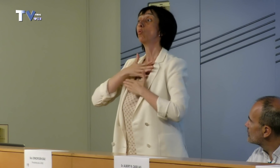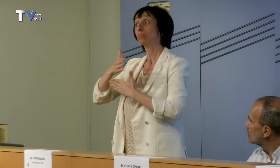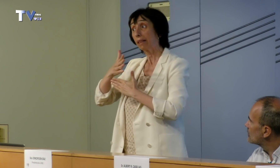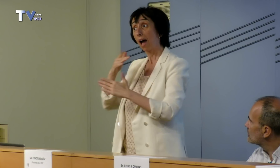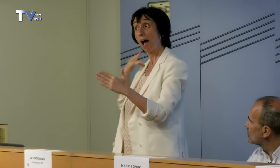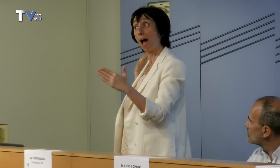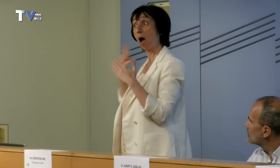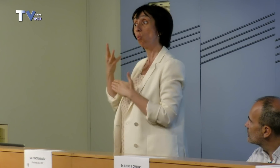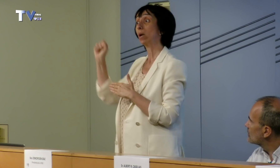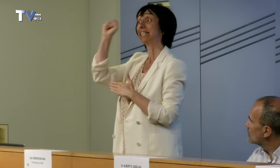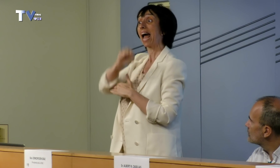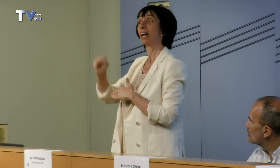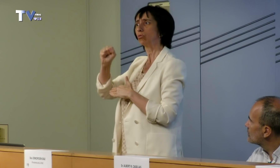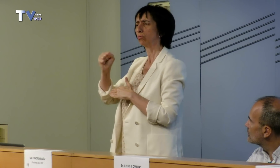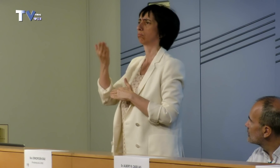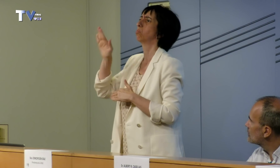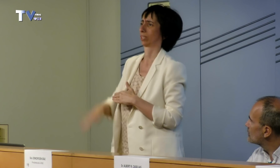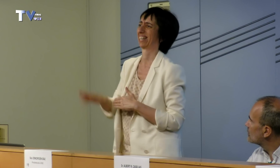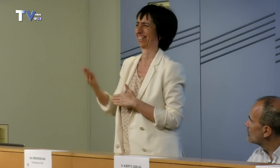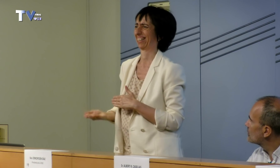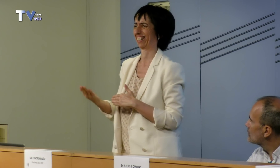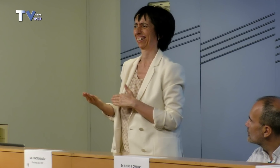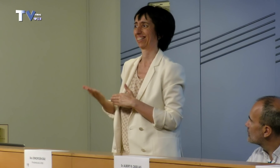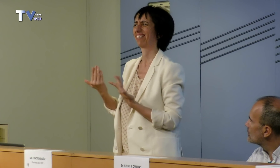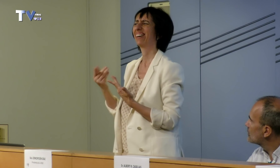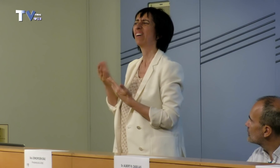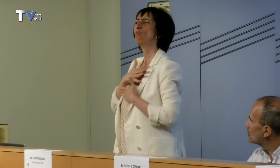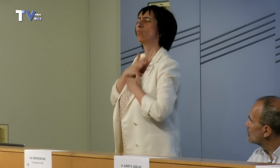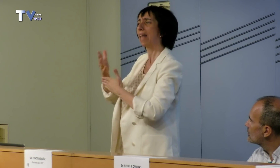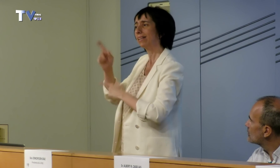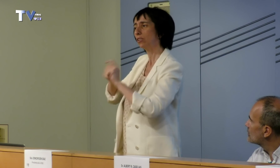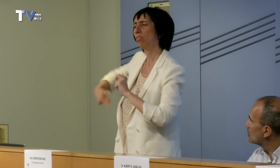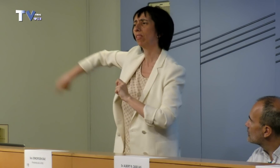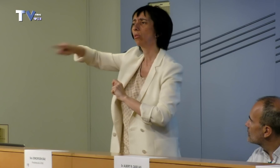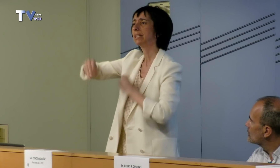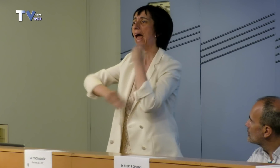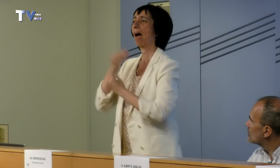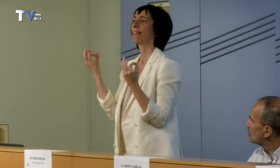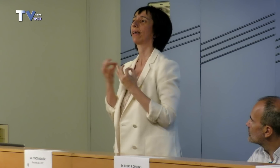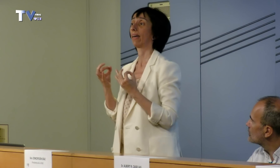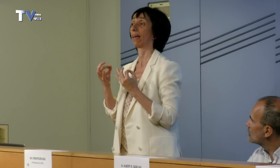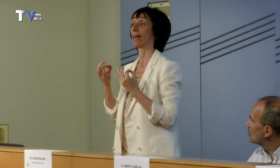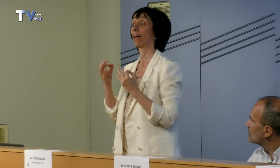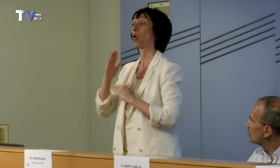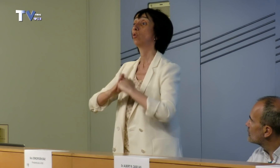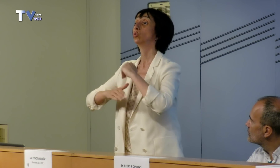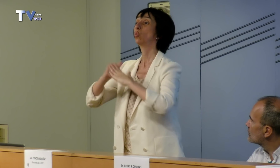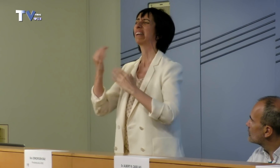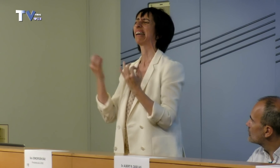aquests moviments que s'han fet al passat fins ara i aquest 40 aniversari crec que és motiu força important per demostrar que hem